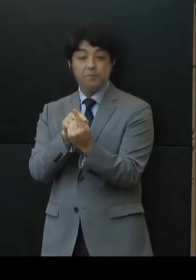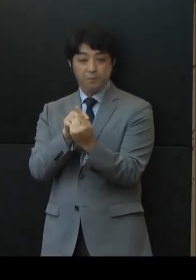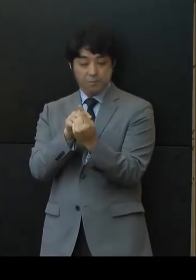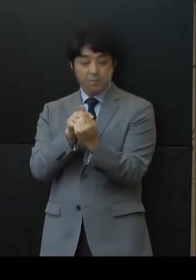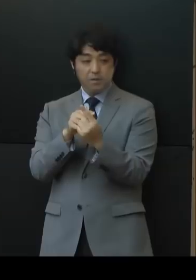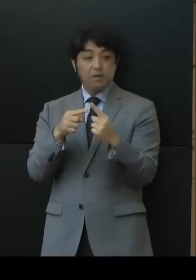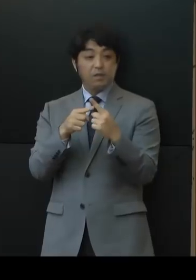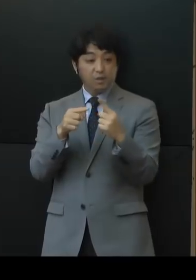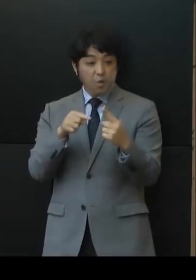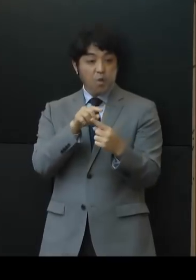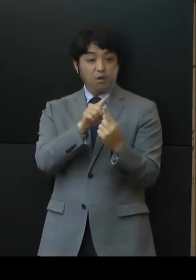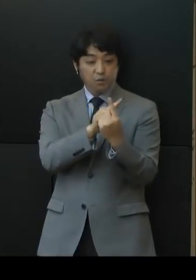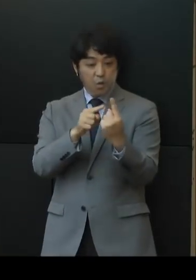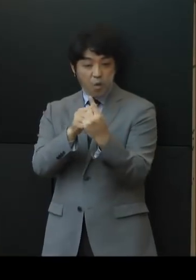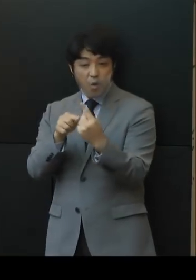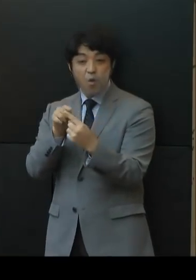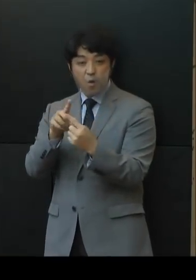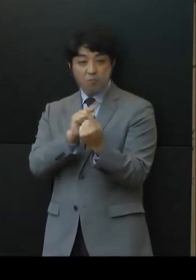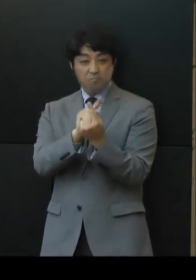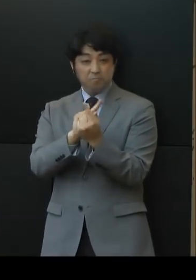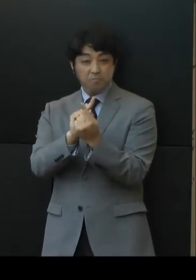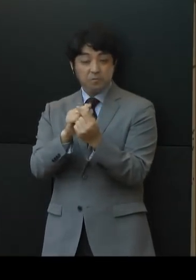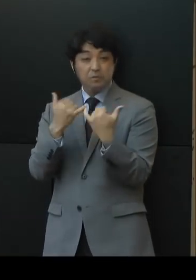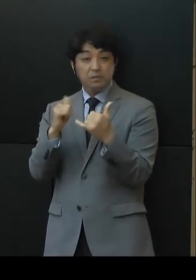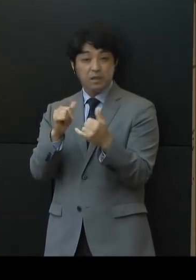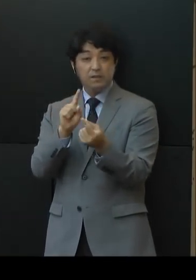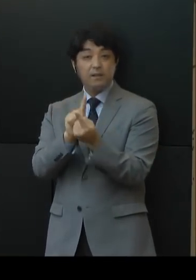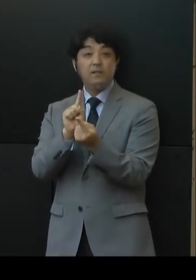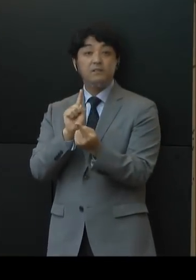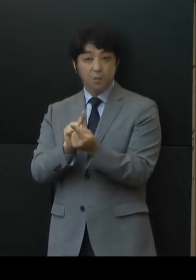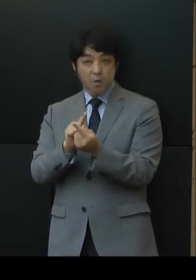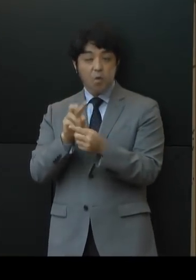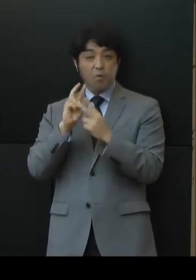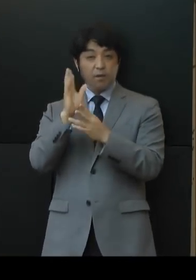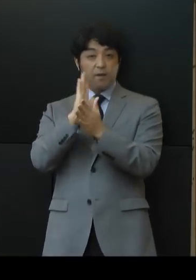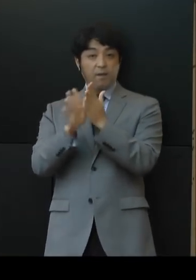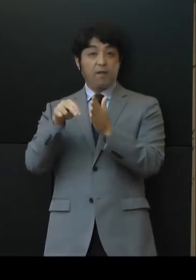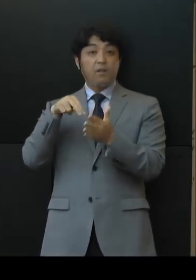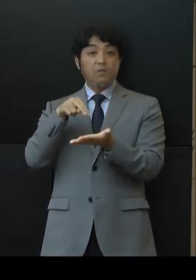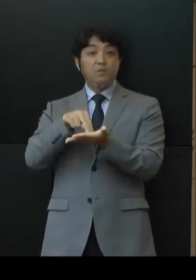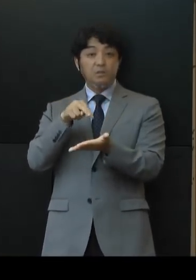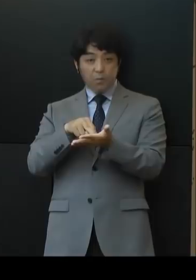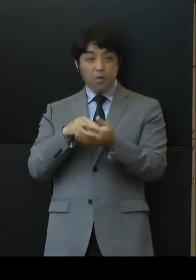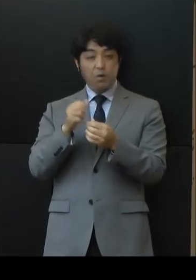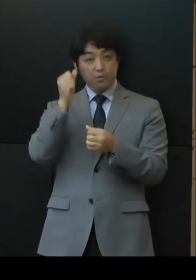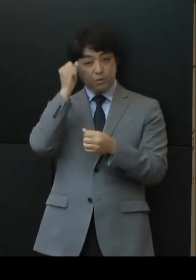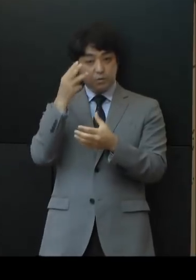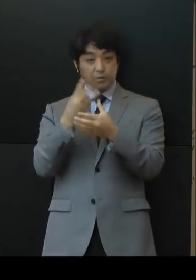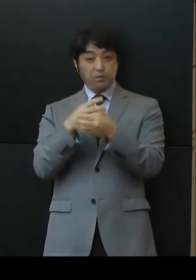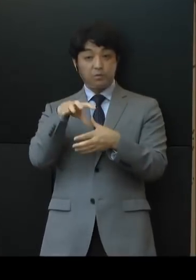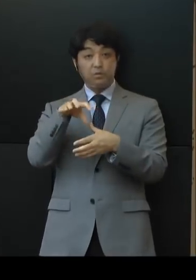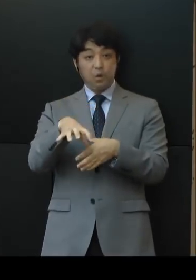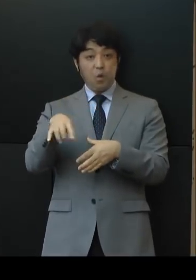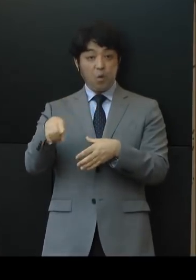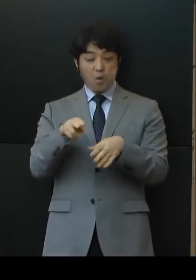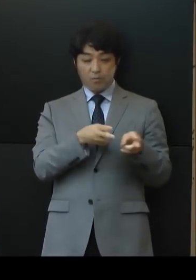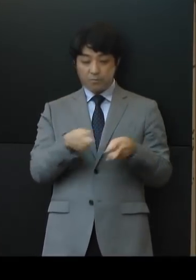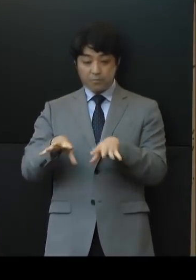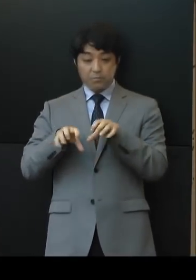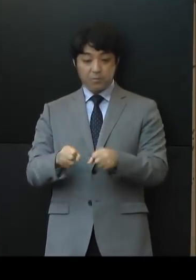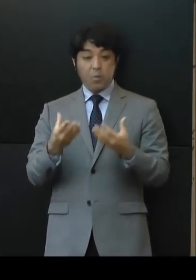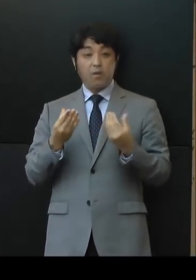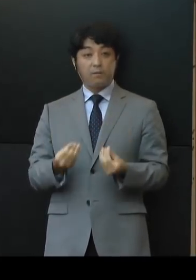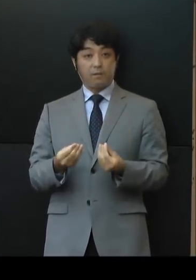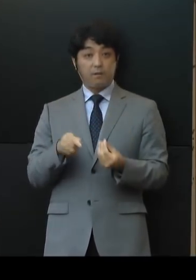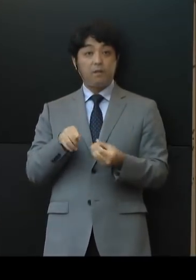濃厚接触者となった場合の医療従事者に対しても、県が用意した宿泊施設で滞在を可能とする方法を